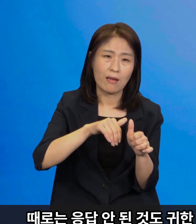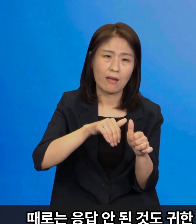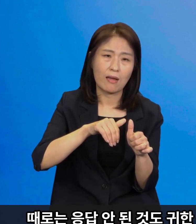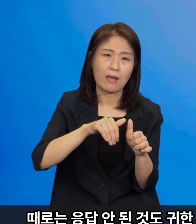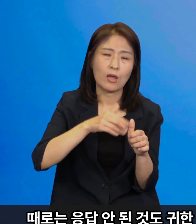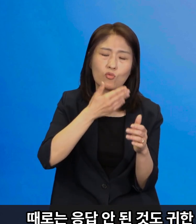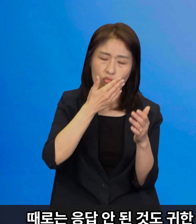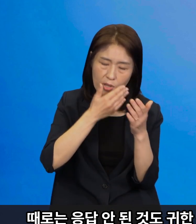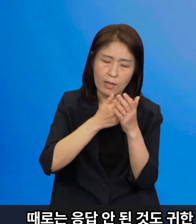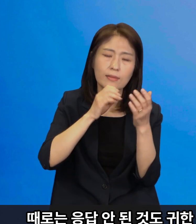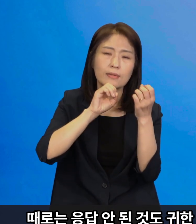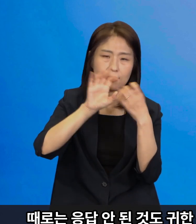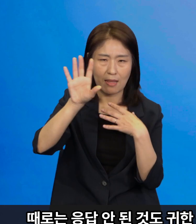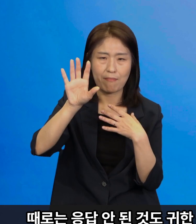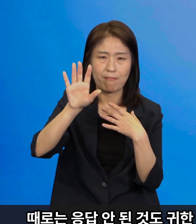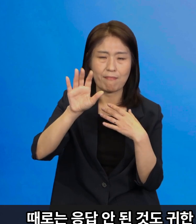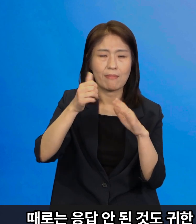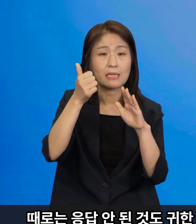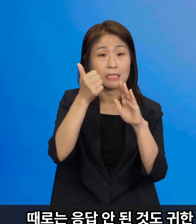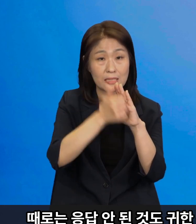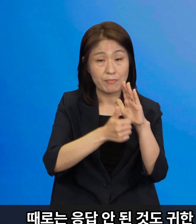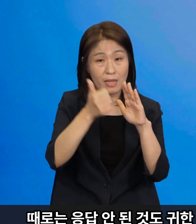실패도 하나님이 인도하십니다.